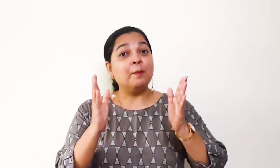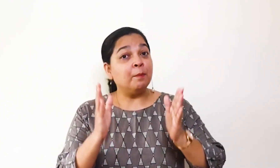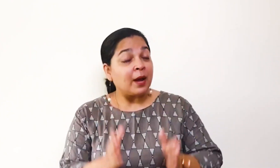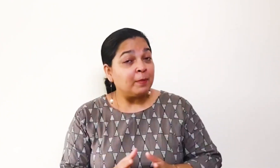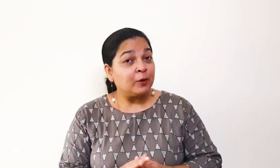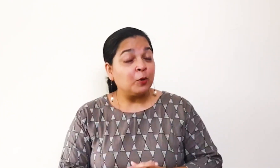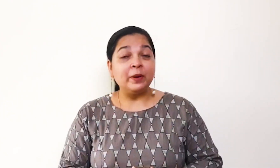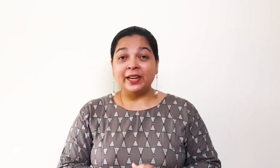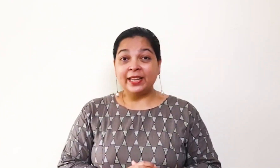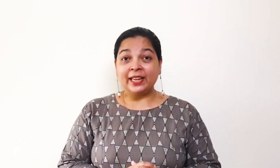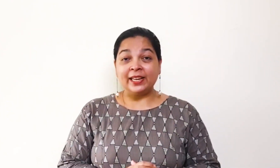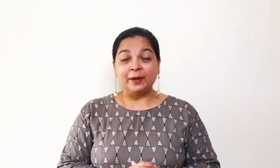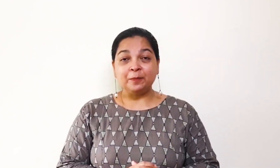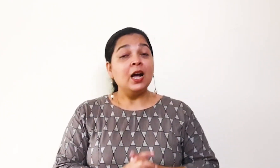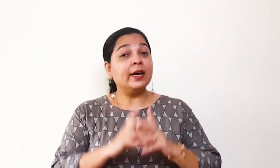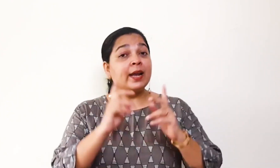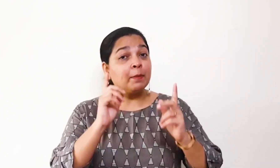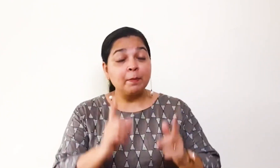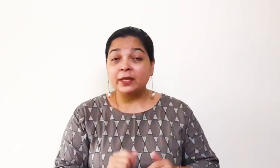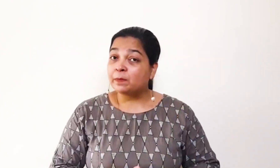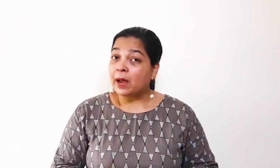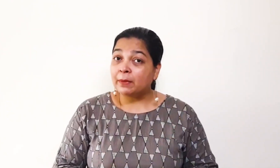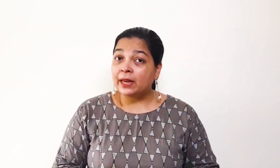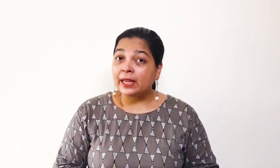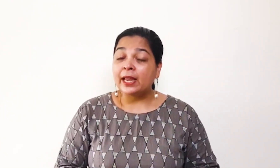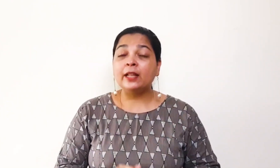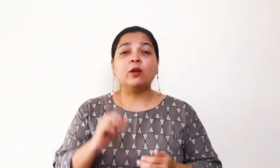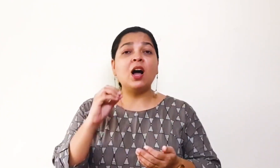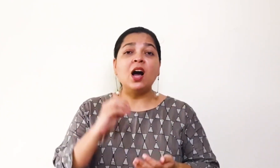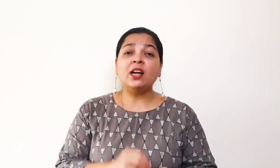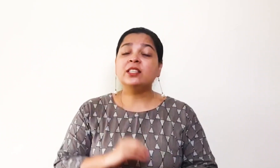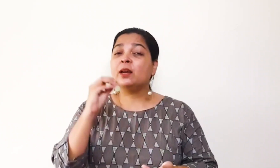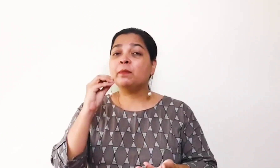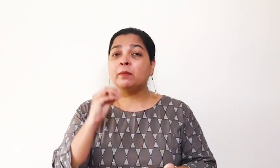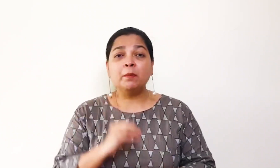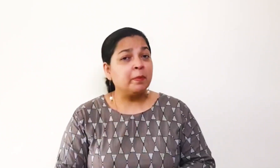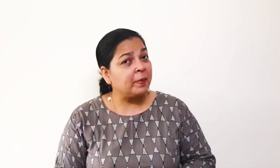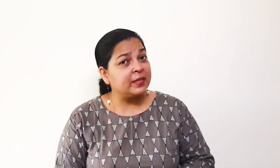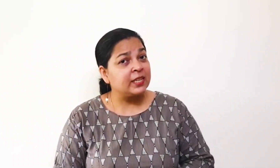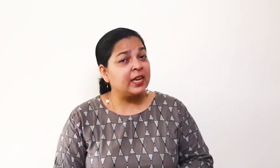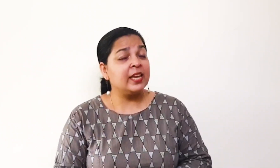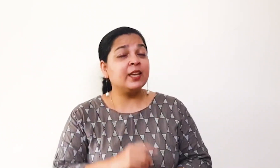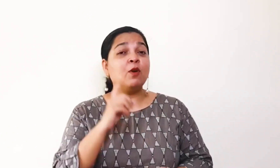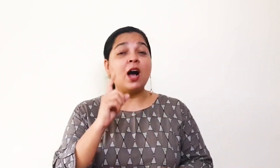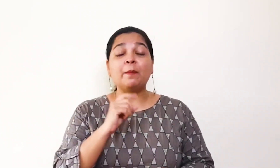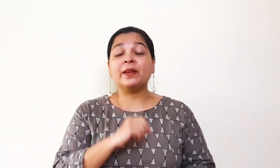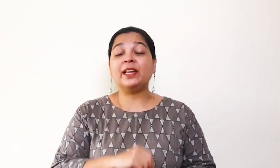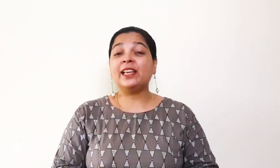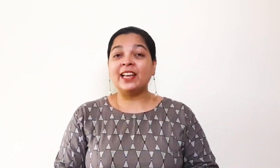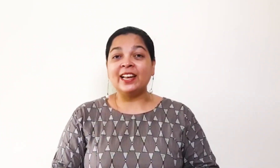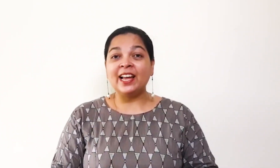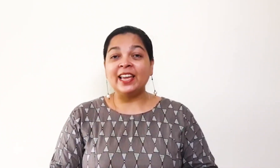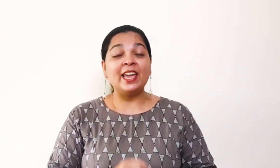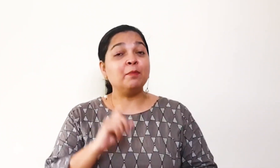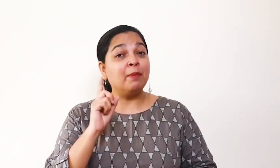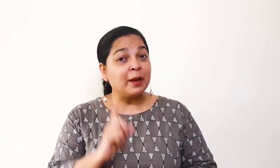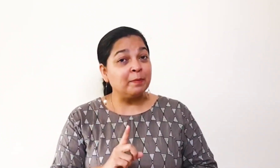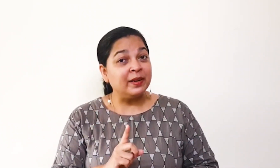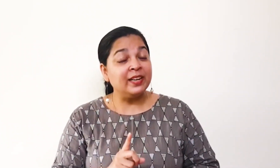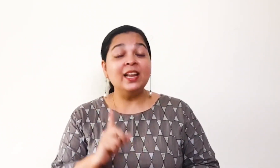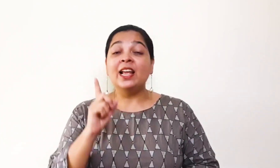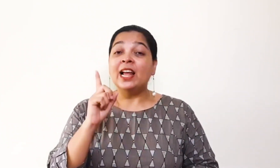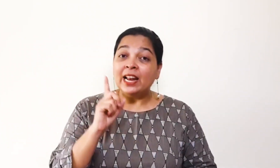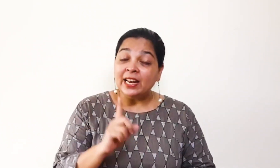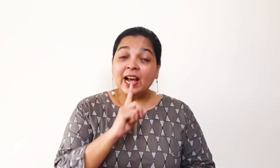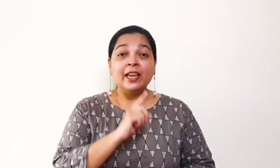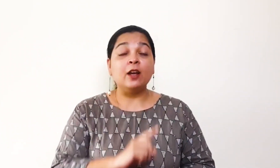करिबार जदि आपणंक पाखरे बाइबल नहीं ताहिले बाबा मांकु कहंतु जे सेमाने आजि ही आपणंकु बाइबल